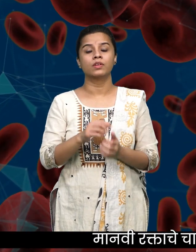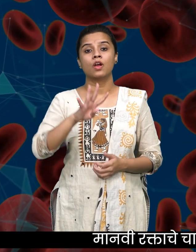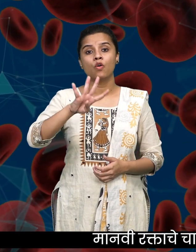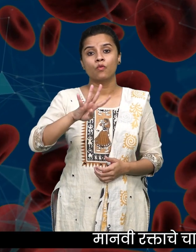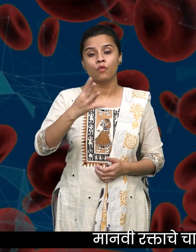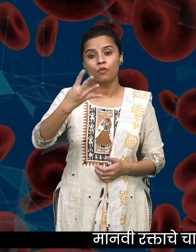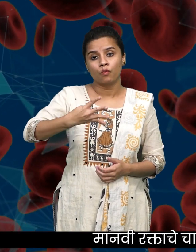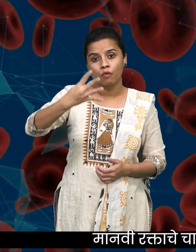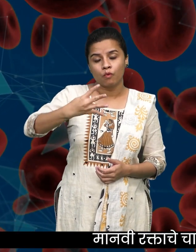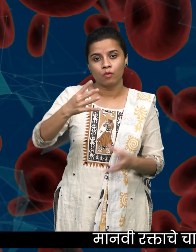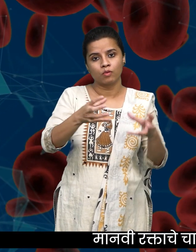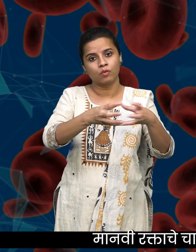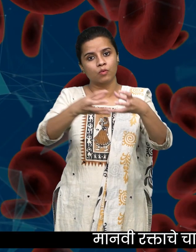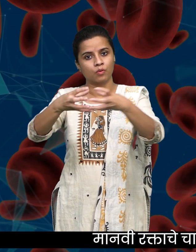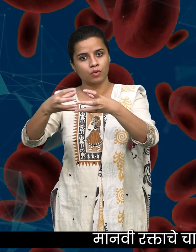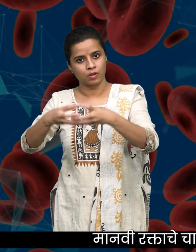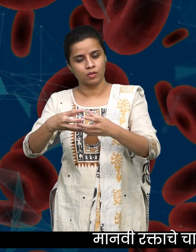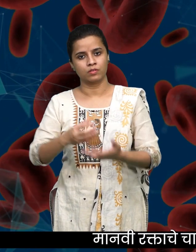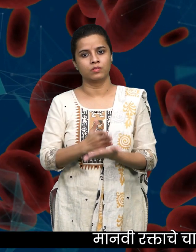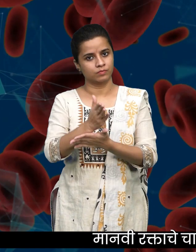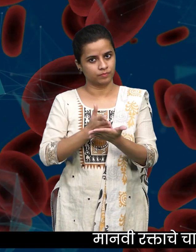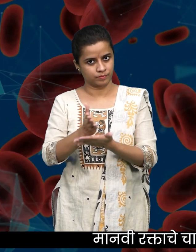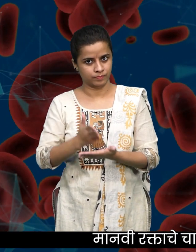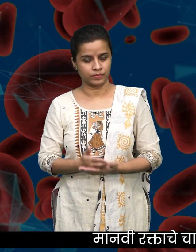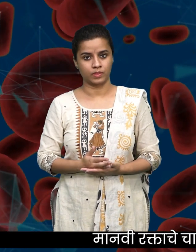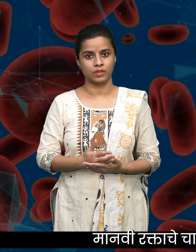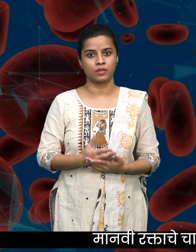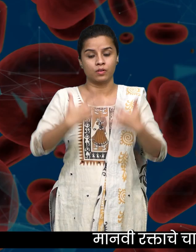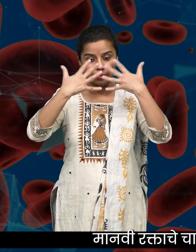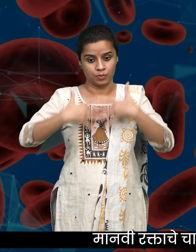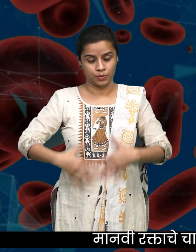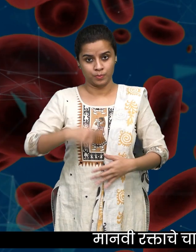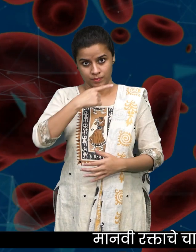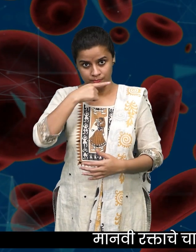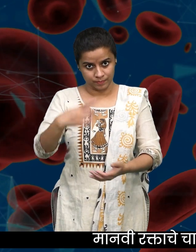मानवी रक्तगटाचे 4 मुख्य गट आहेत: अ, ब, अब आणि ओ.